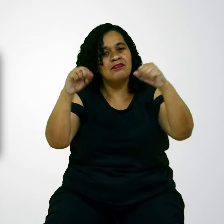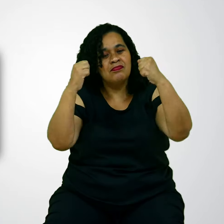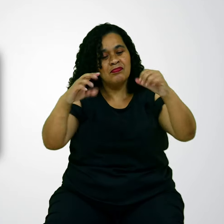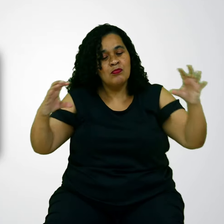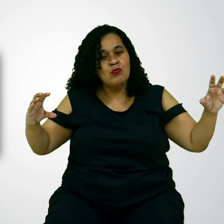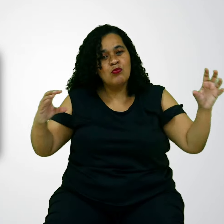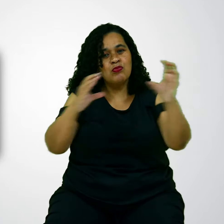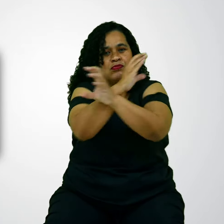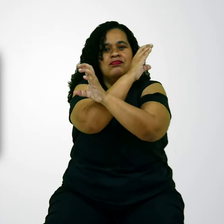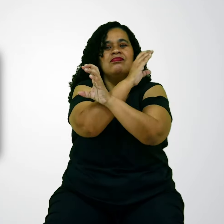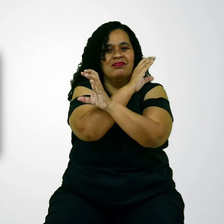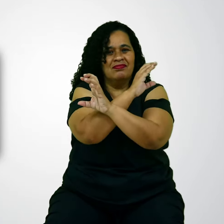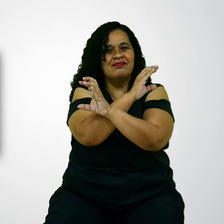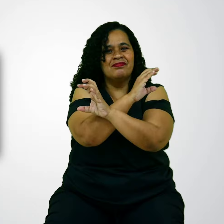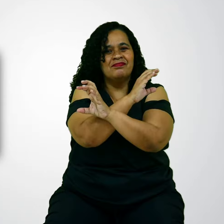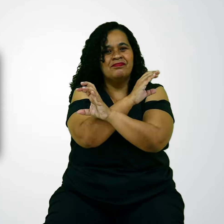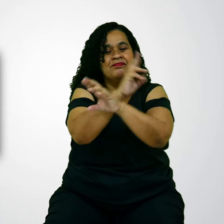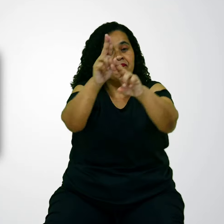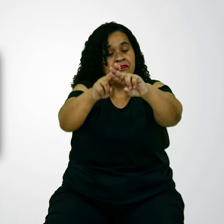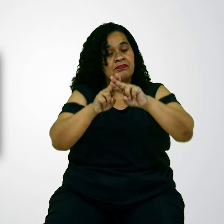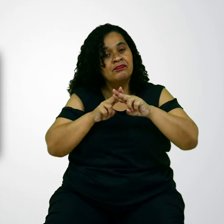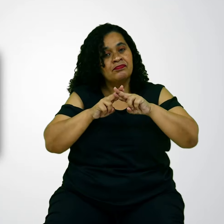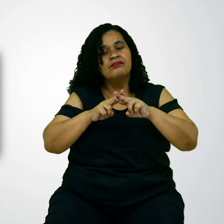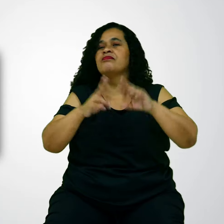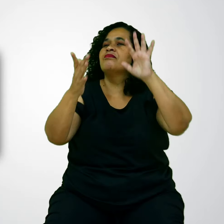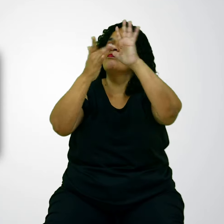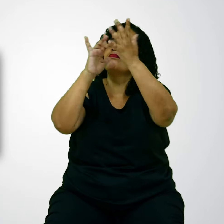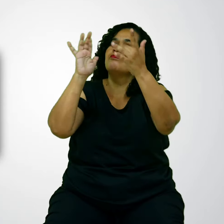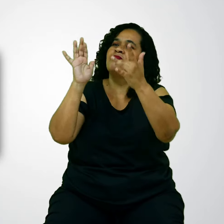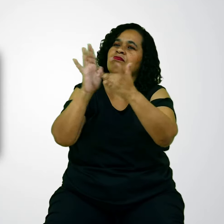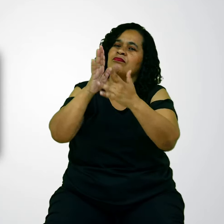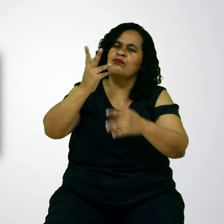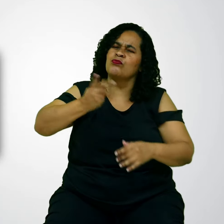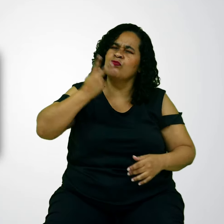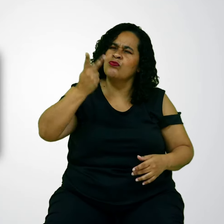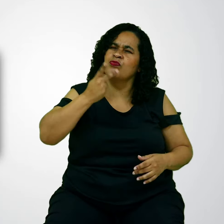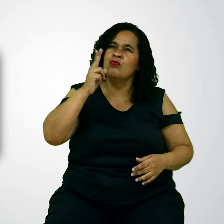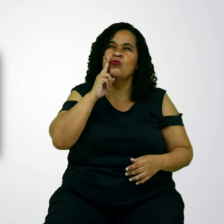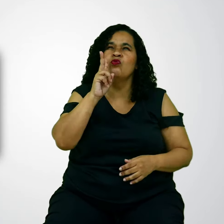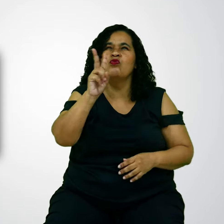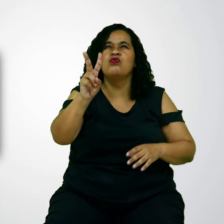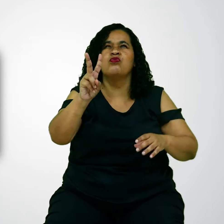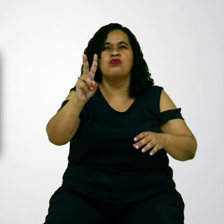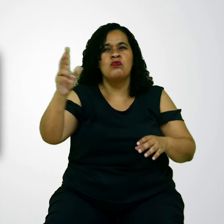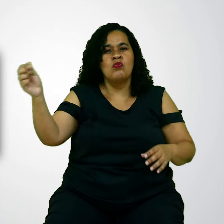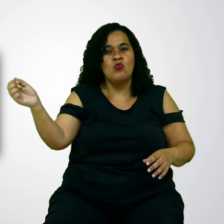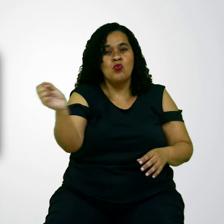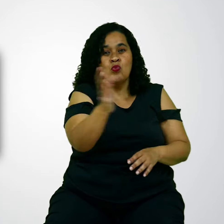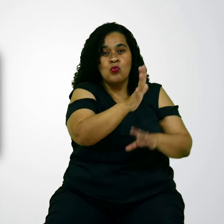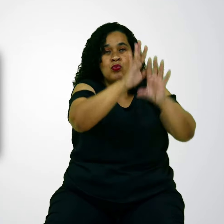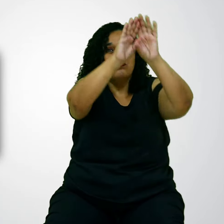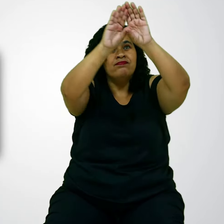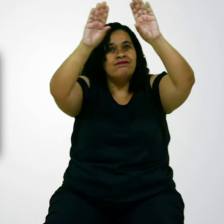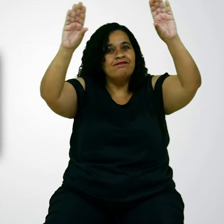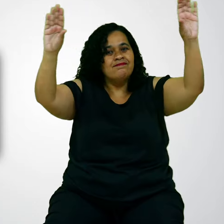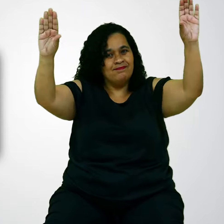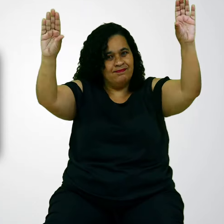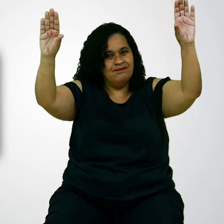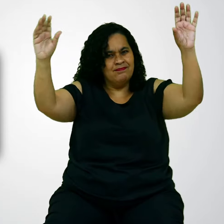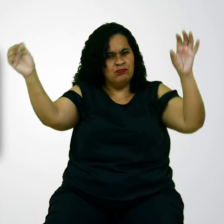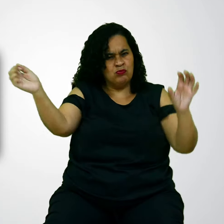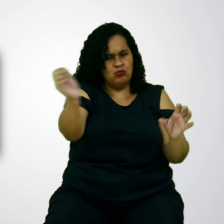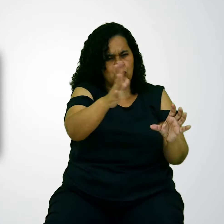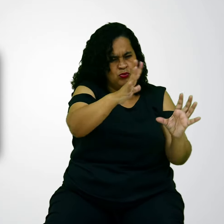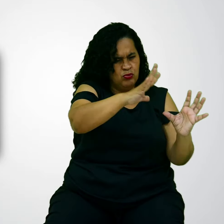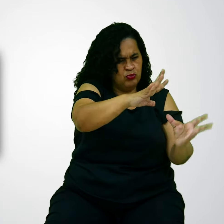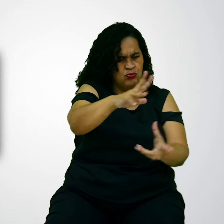Então ele vai dizer assim, olha: então vi novos céus e nova terra, pois o primeiro céu e a primeira terra tinham passado, o mar já não